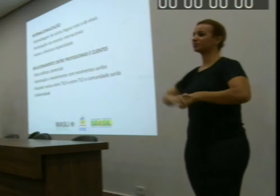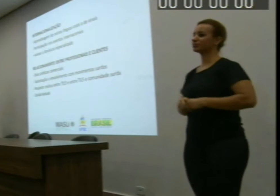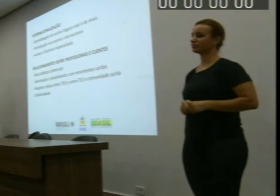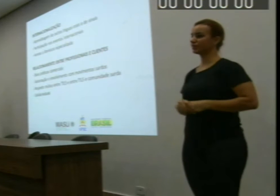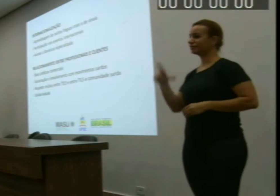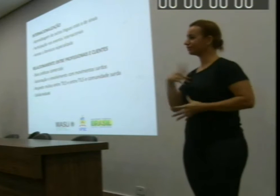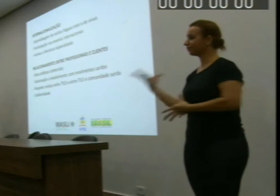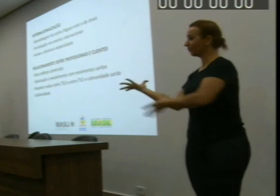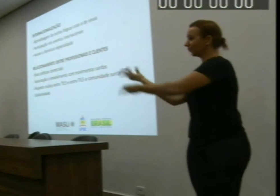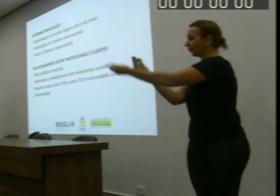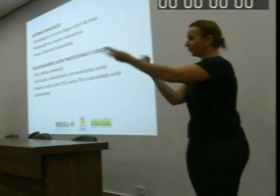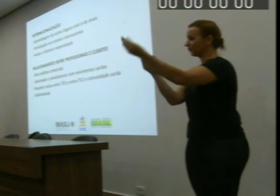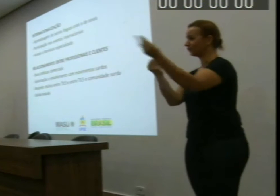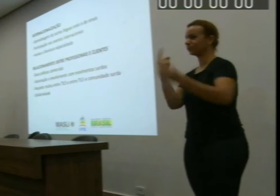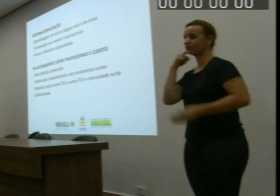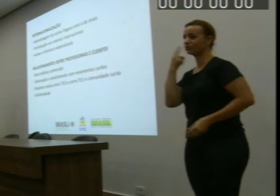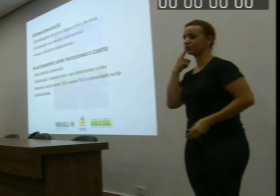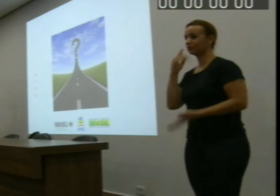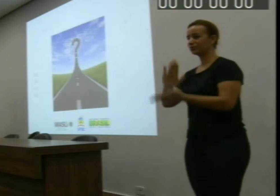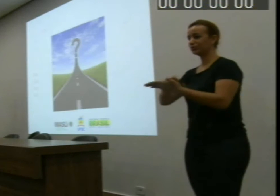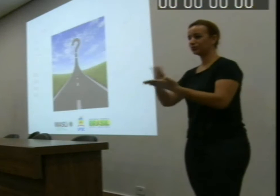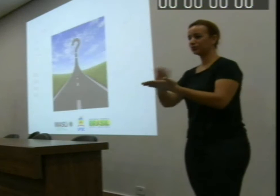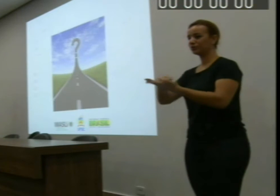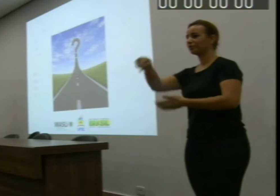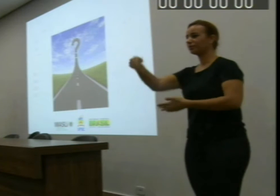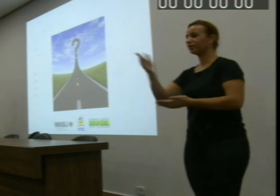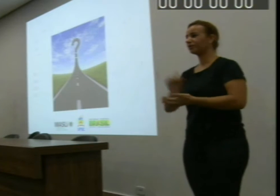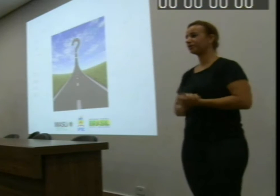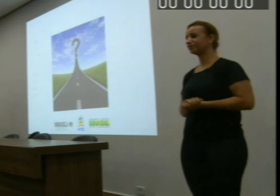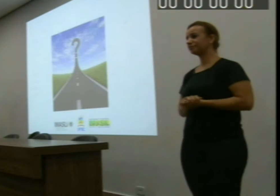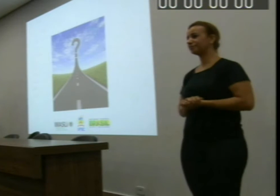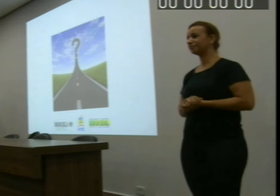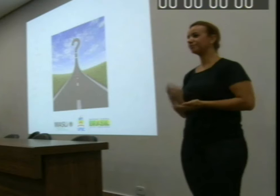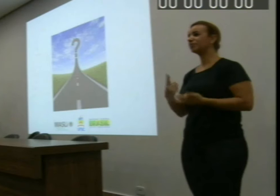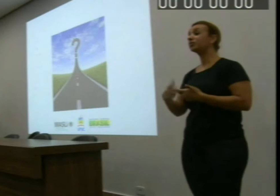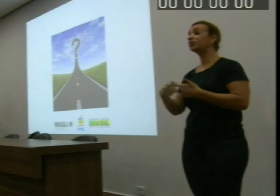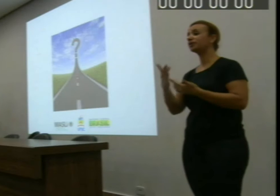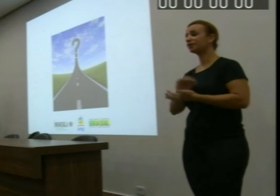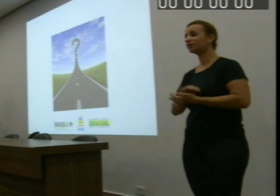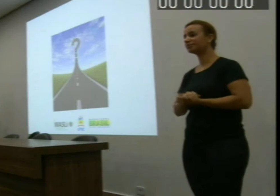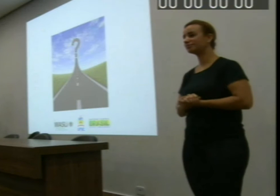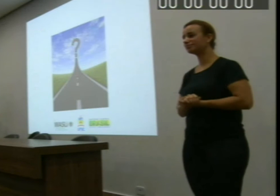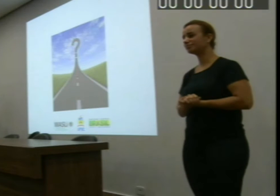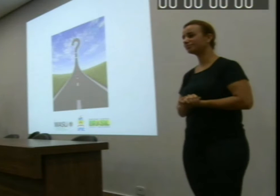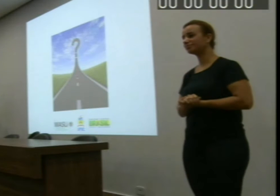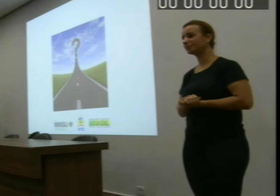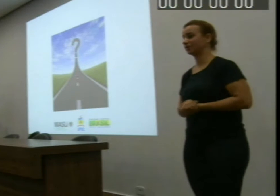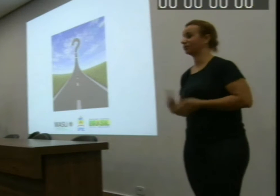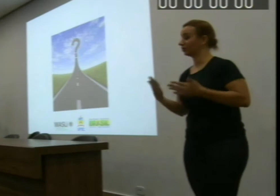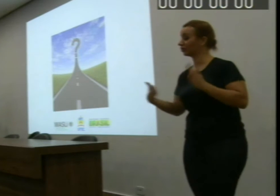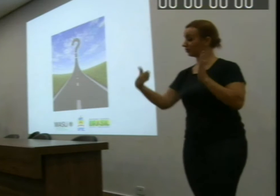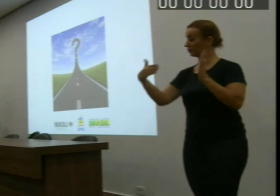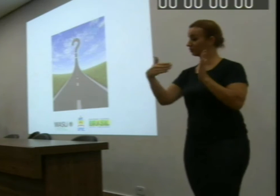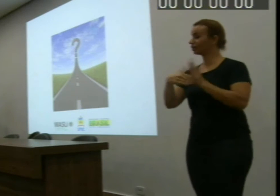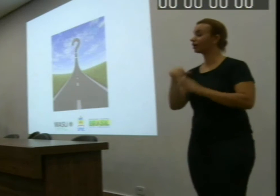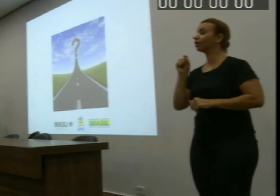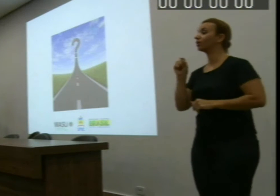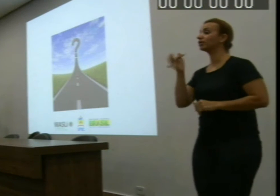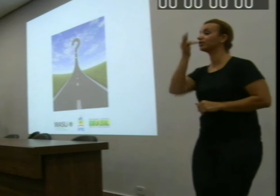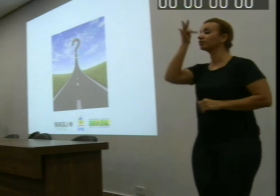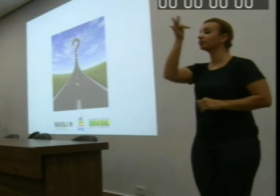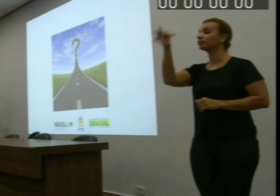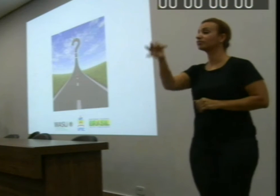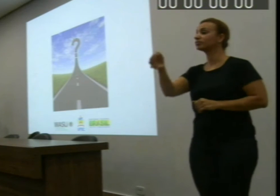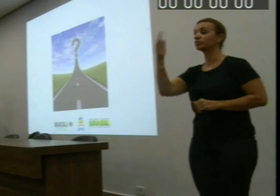eh como um todo e dessa forma a gente refletir aonde a gente quer chegar a gente refletir sobre o nosso futuro